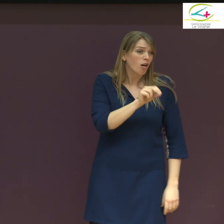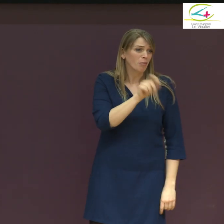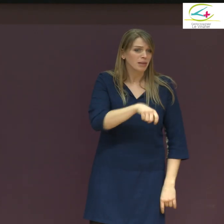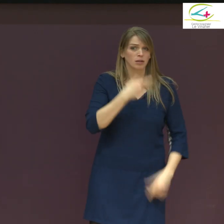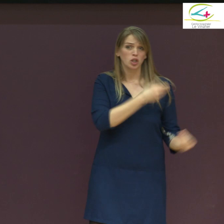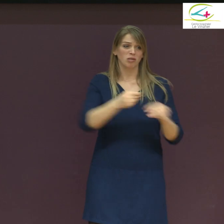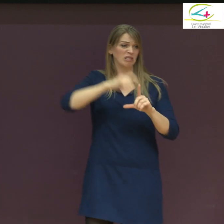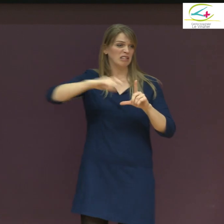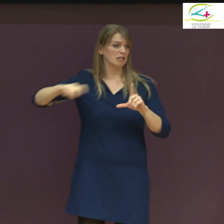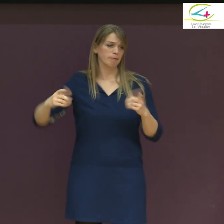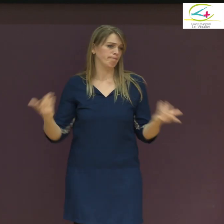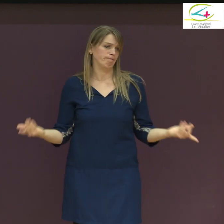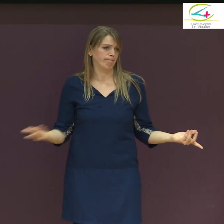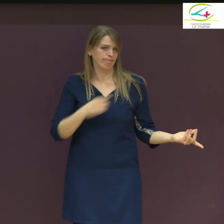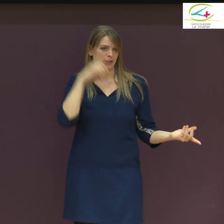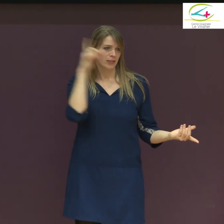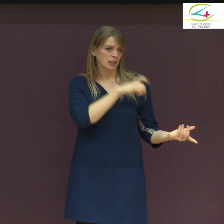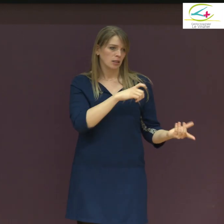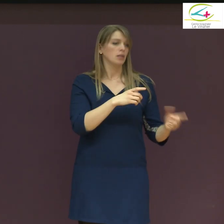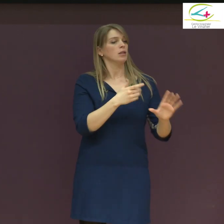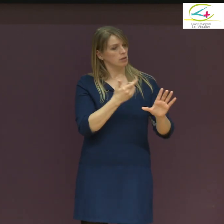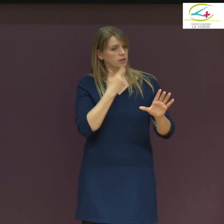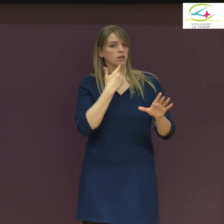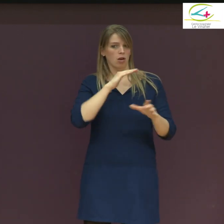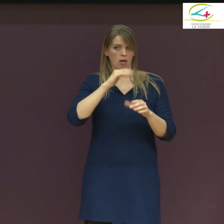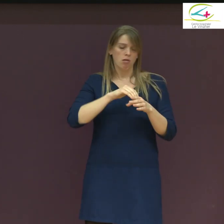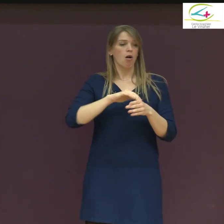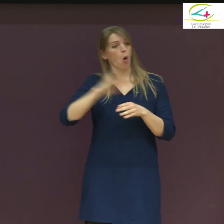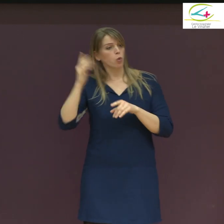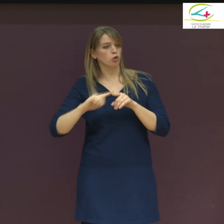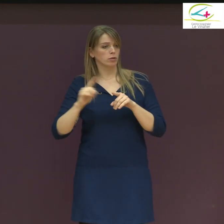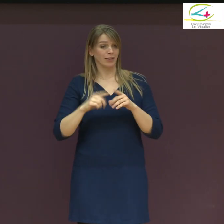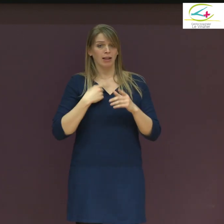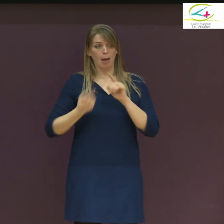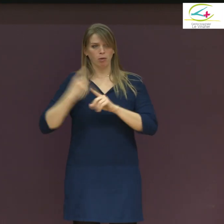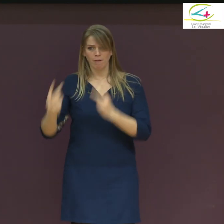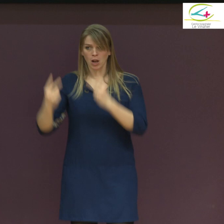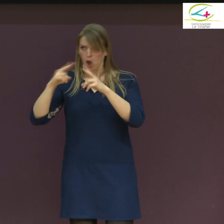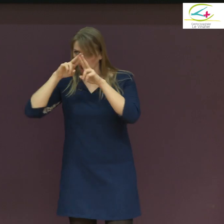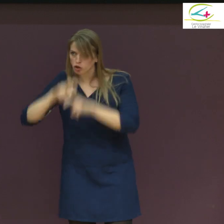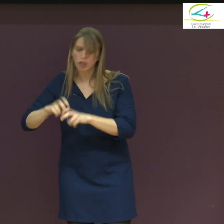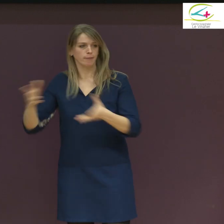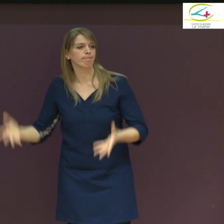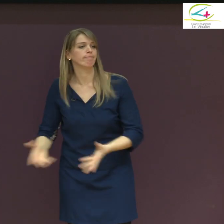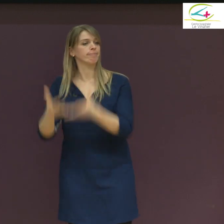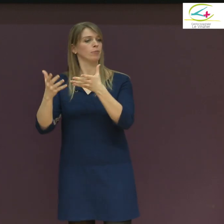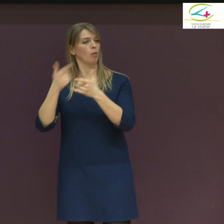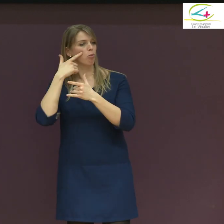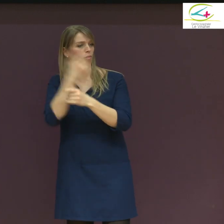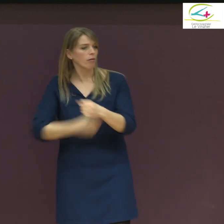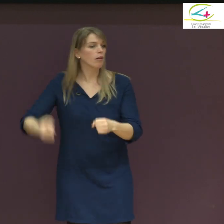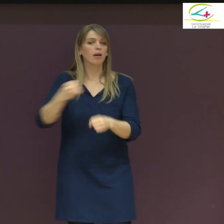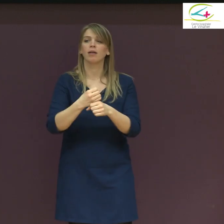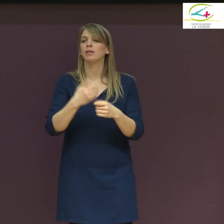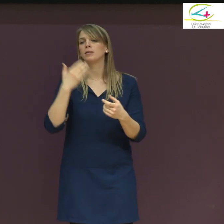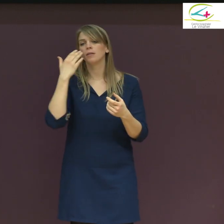sujets? Alors, donc on a, là c'est un autre aspect dans la prévention, il y a valoriser la recherche. Pouvoir constituer des cohortes, je